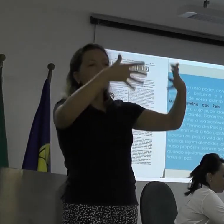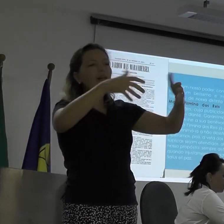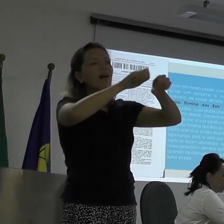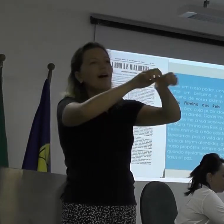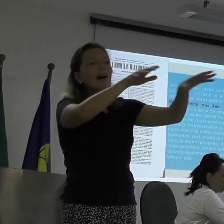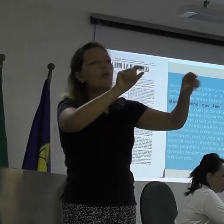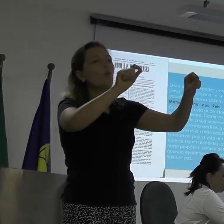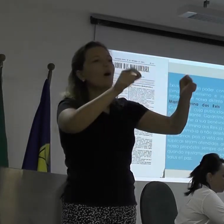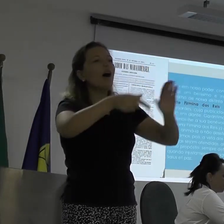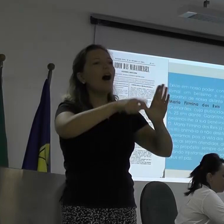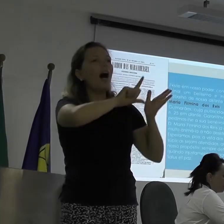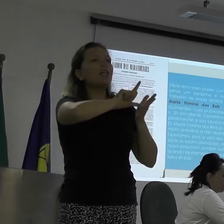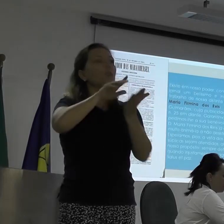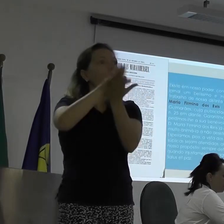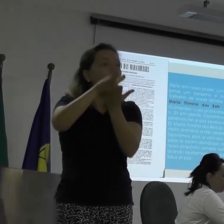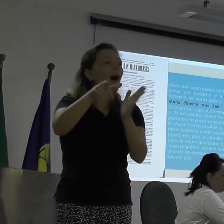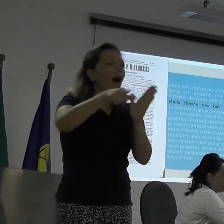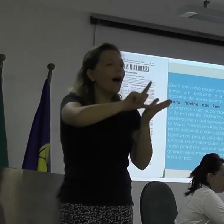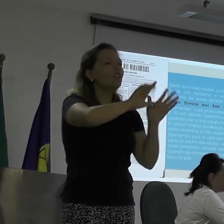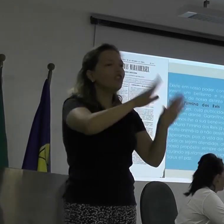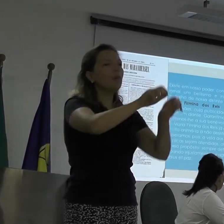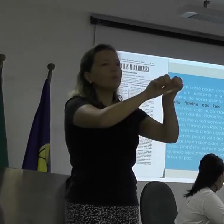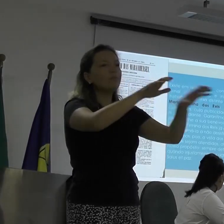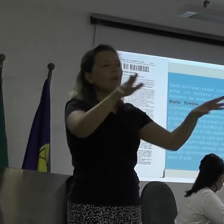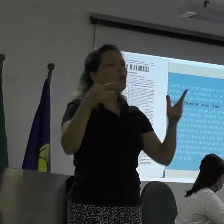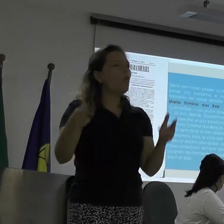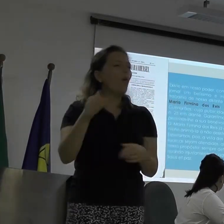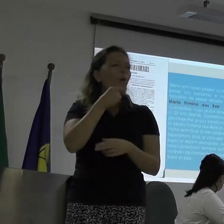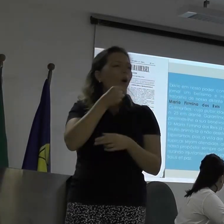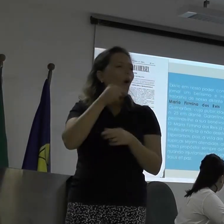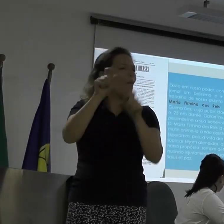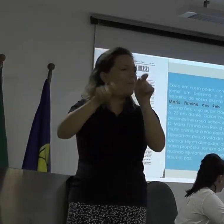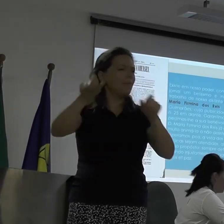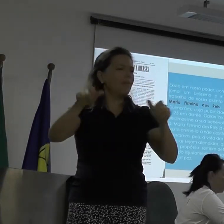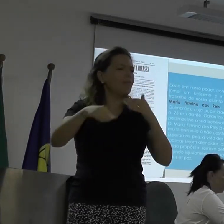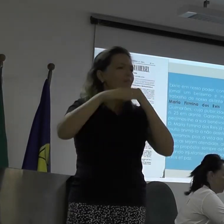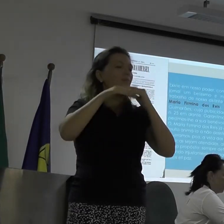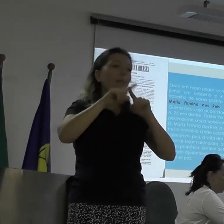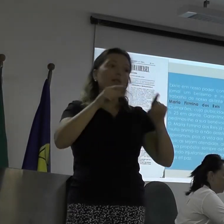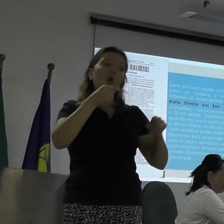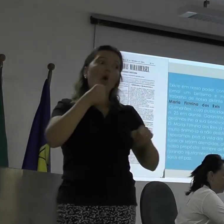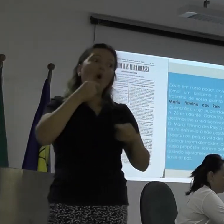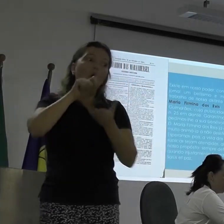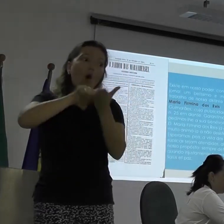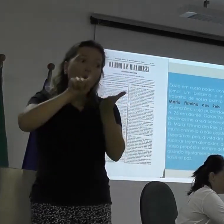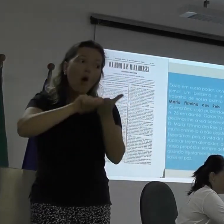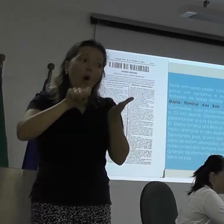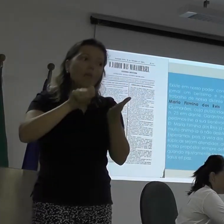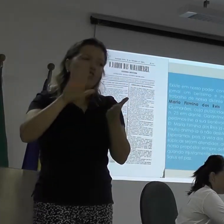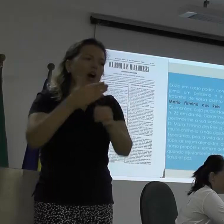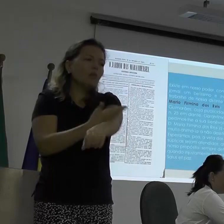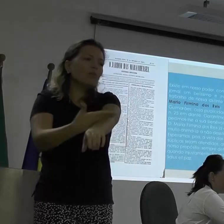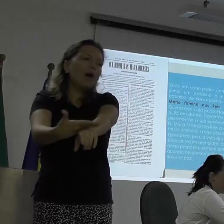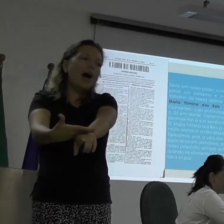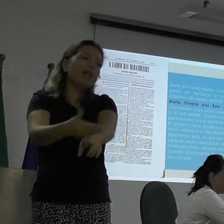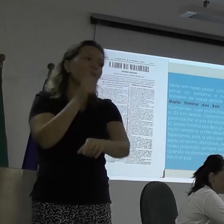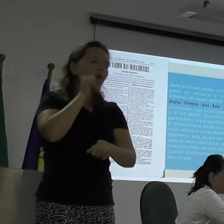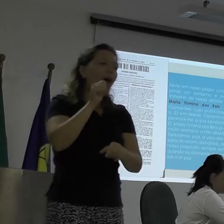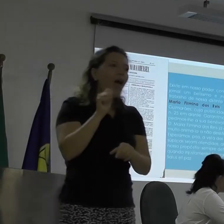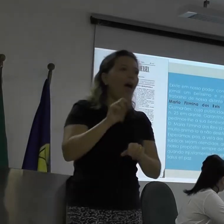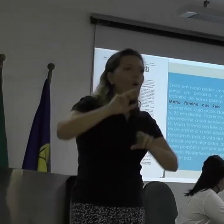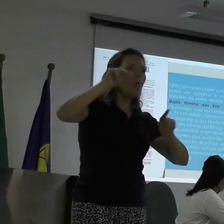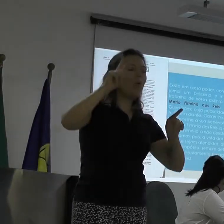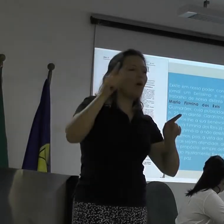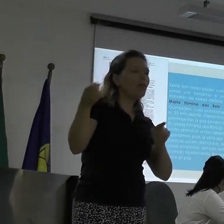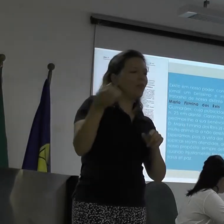também acontecia com as outras obras dos homens, né? Mas as obras dos homens era costume. E o